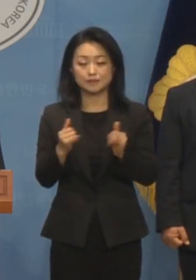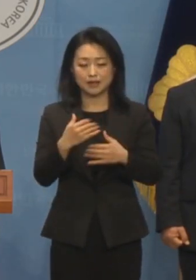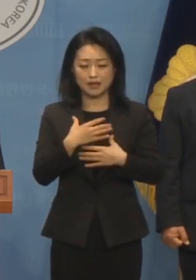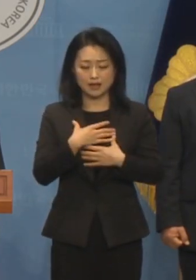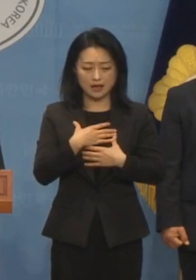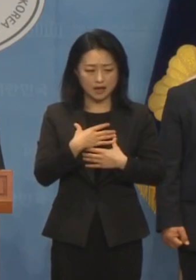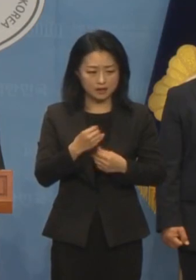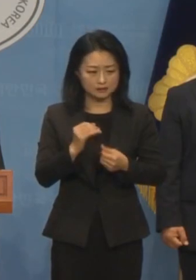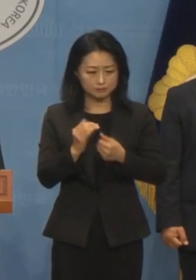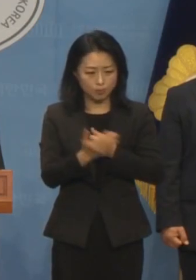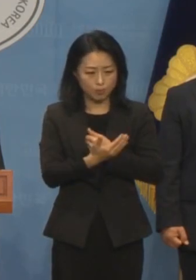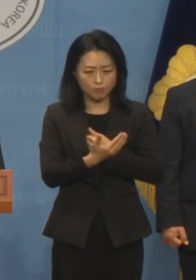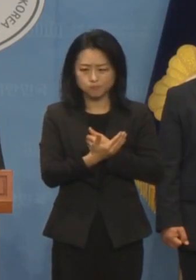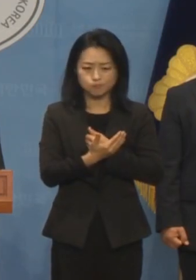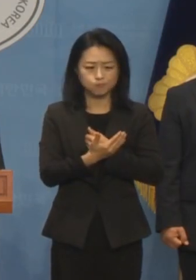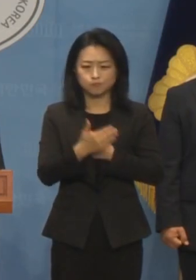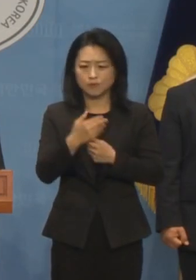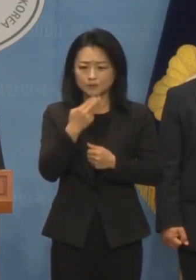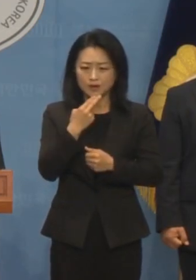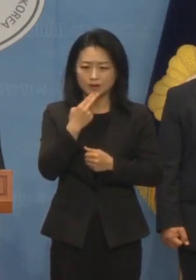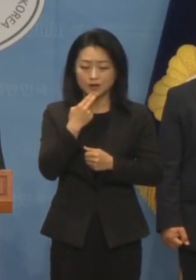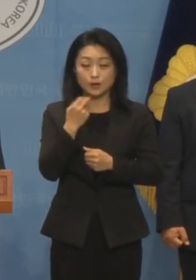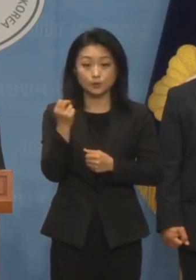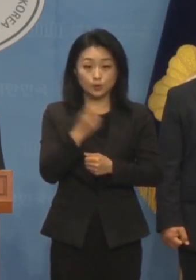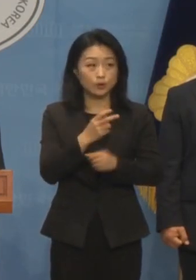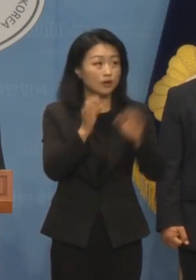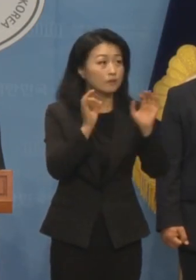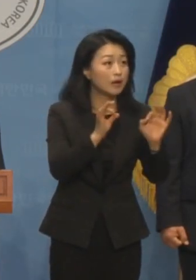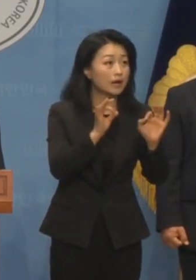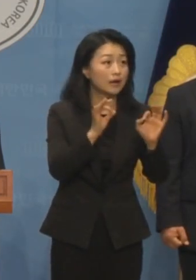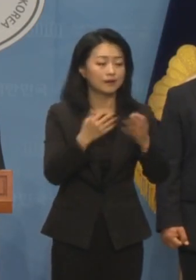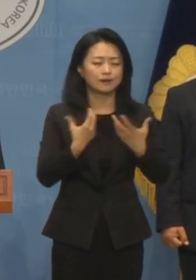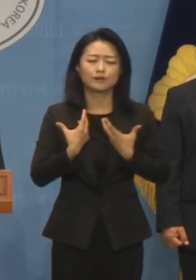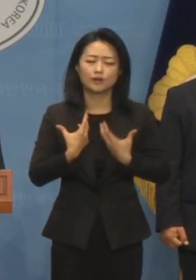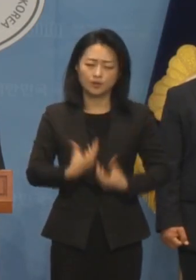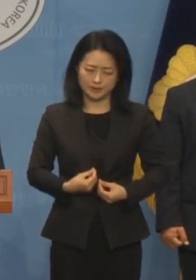대한 불안감에 더해 무기력함마저 느낀 지 오래입니다.